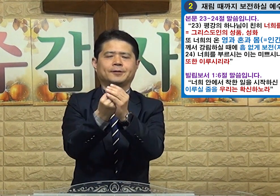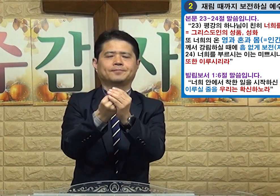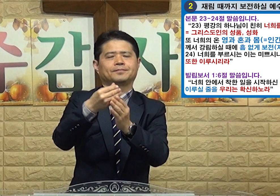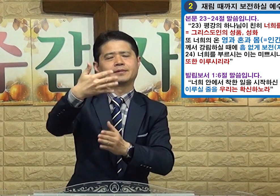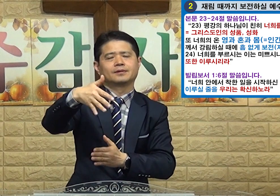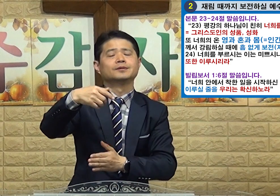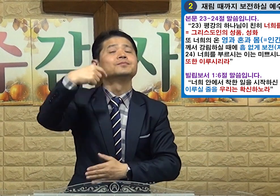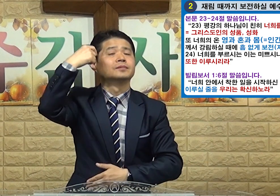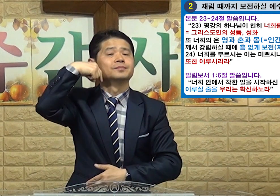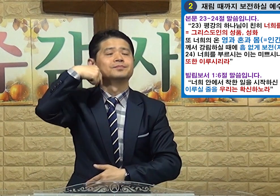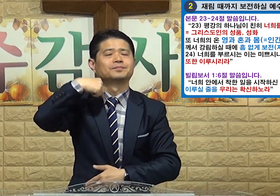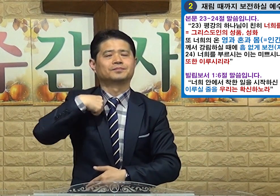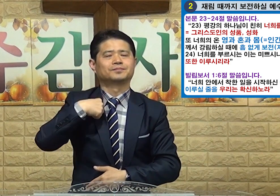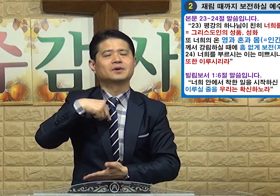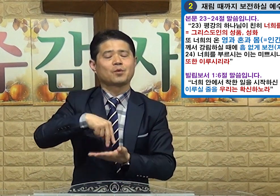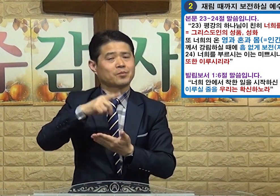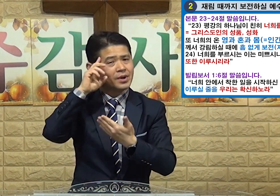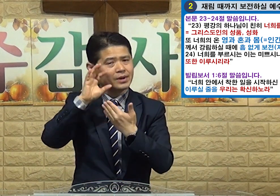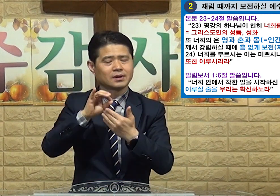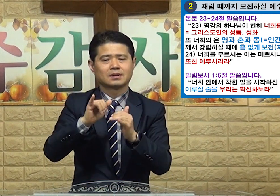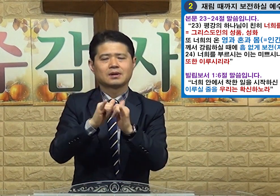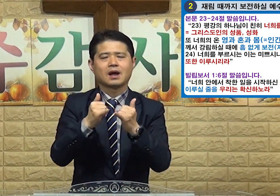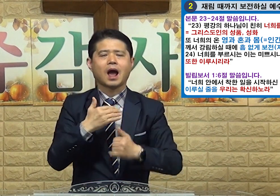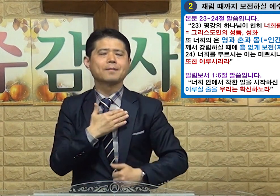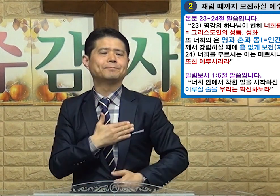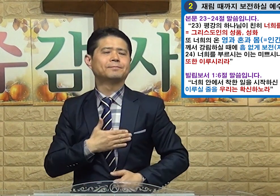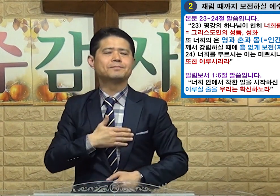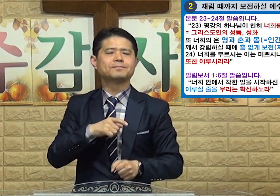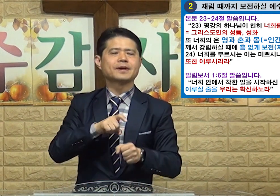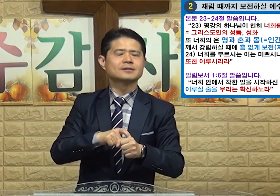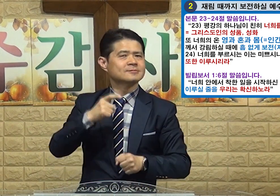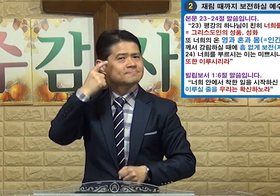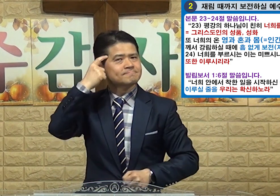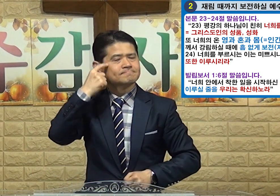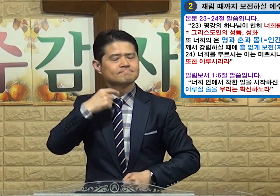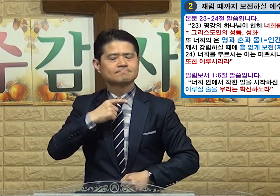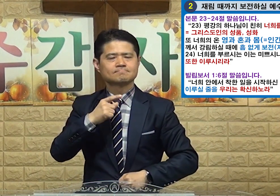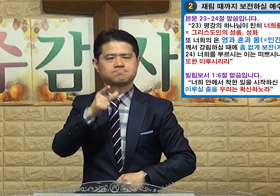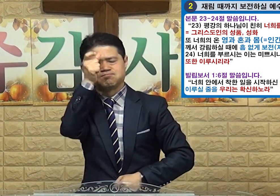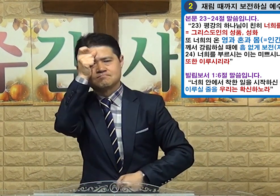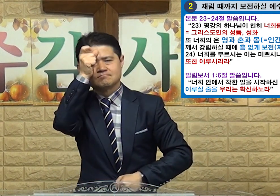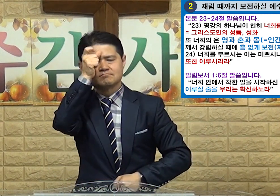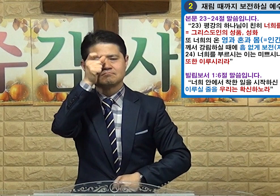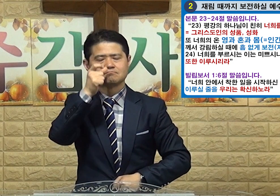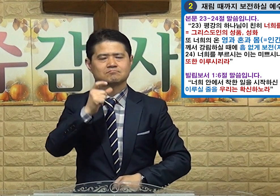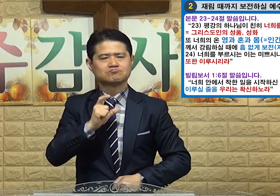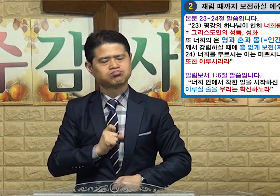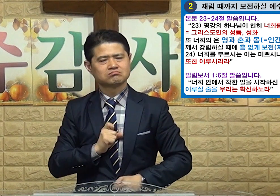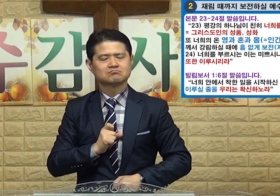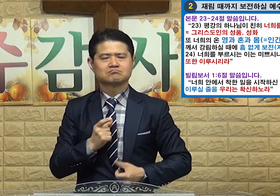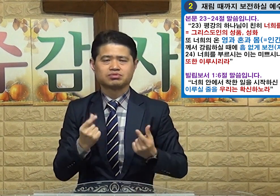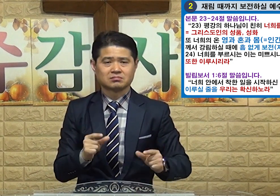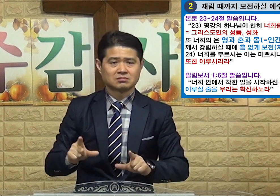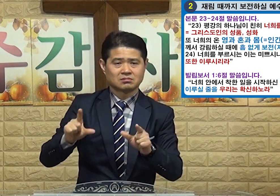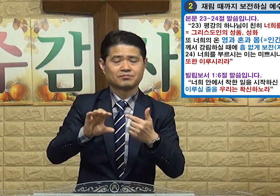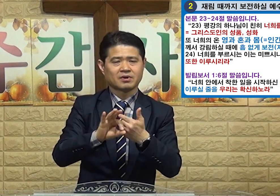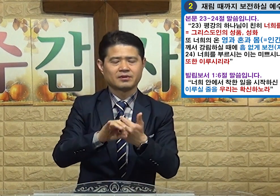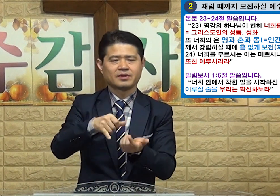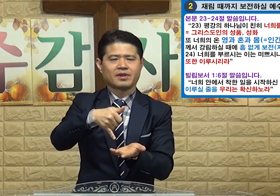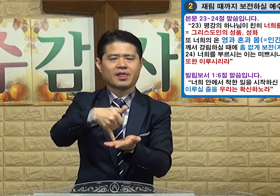인간의 인격은 완전하지 않습니다. 제가 생각했을 때도 사람의 욕심으로 자신만의 고집이 강하고